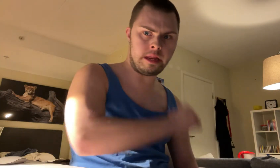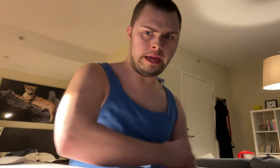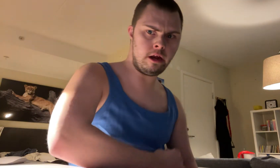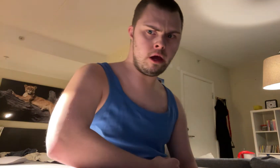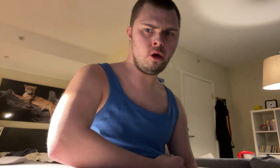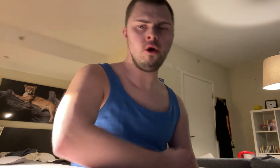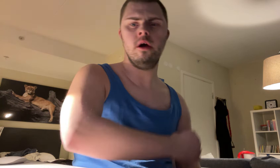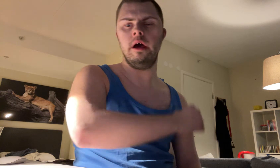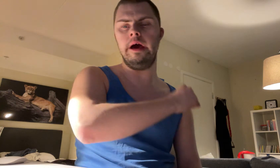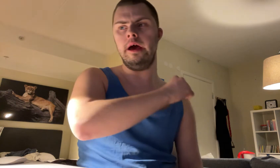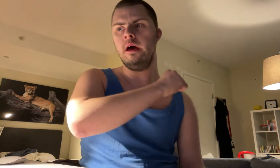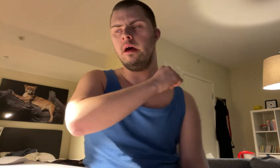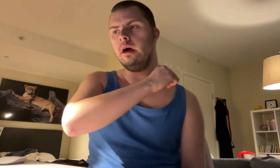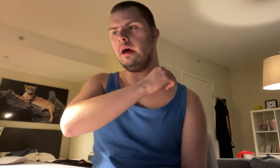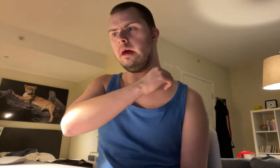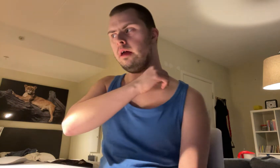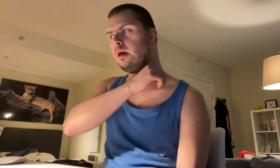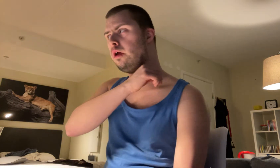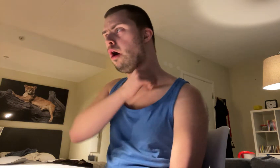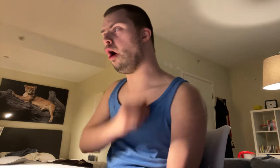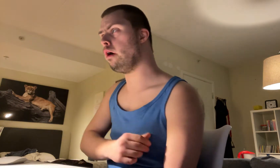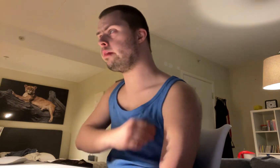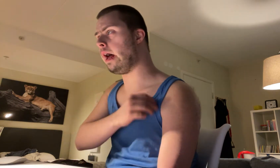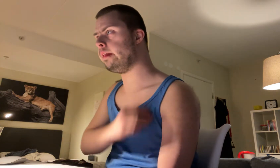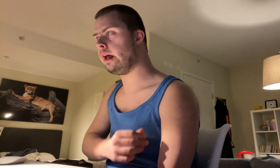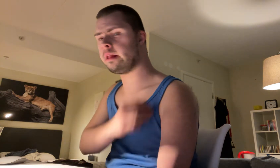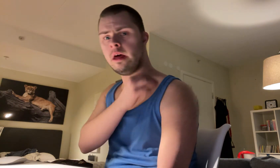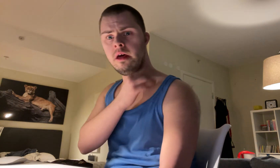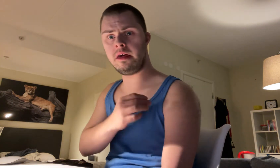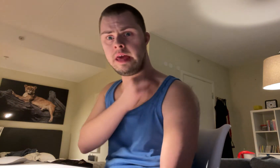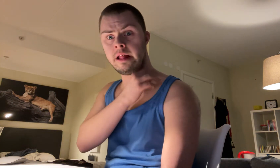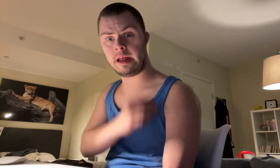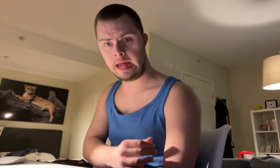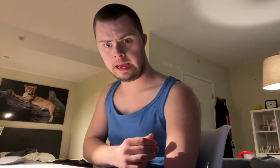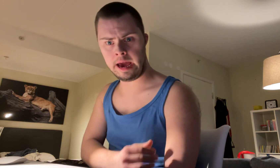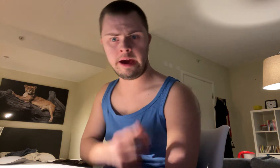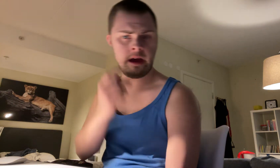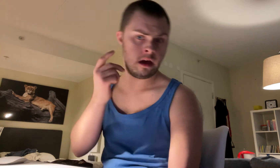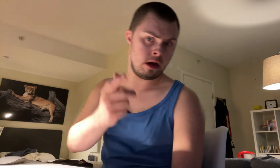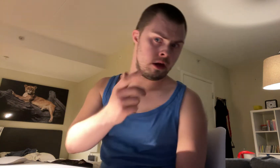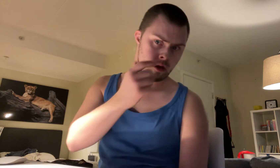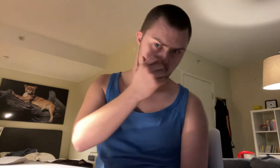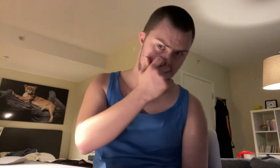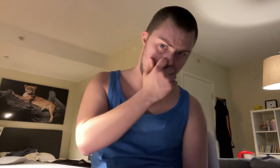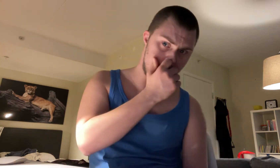423 nu. Jag har stannat jättelänge. Just det.